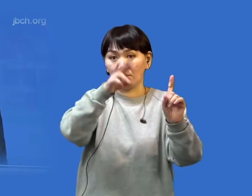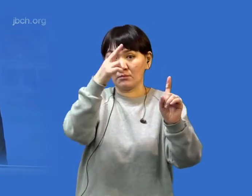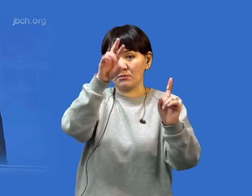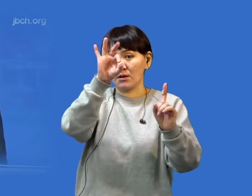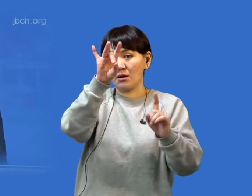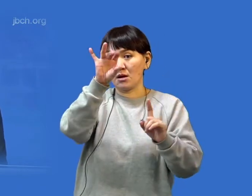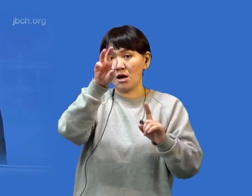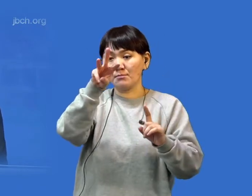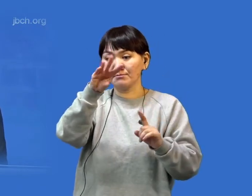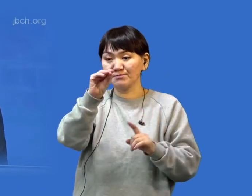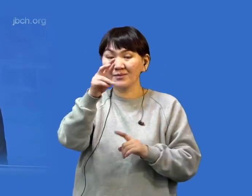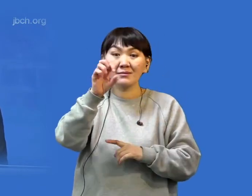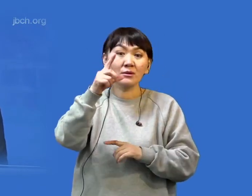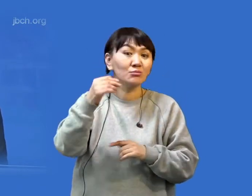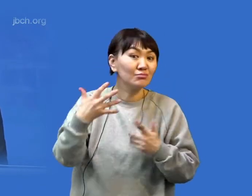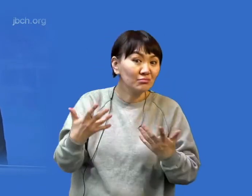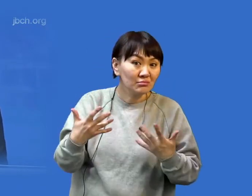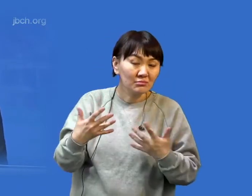Доромжлогч гэж байгаа